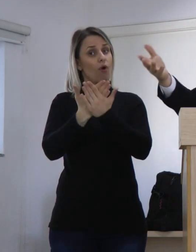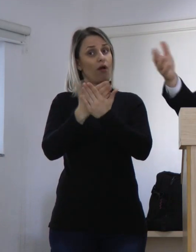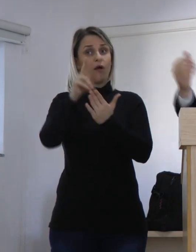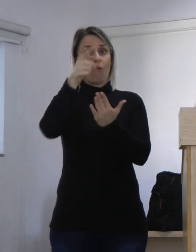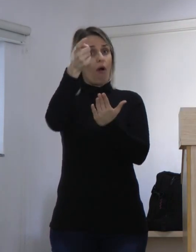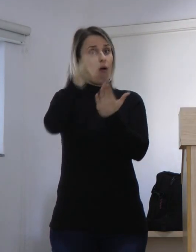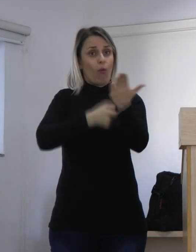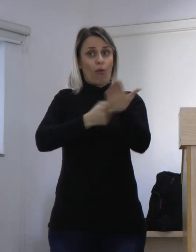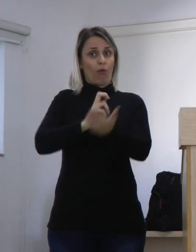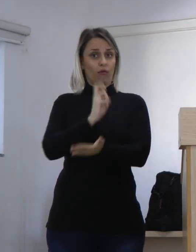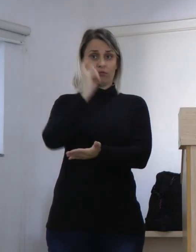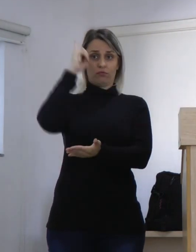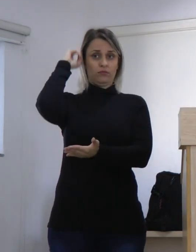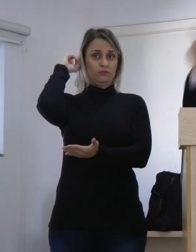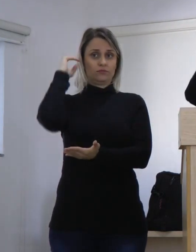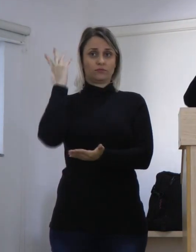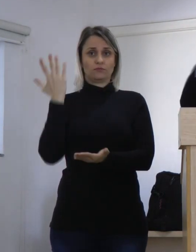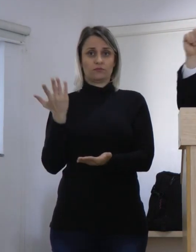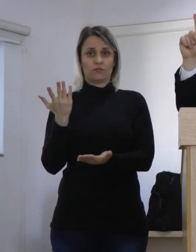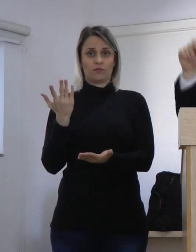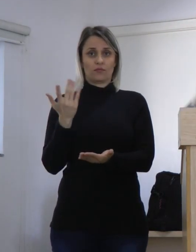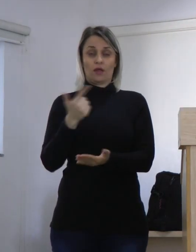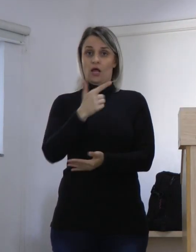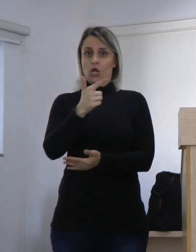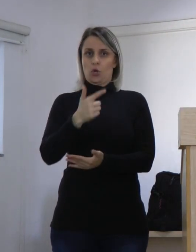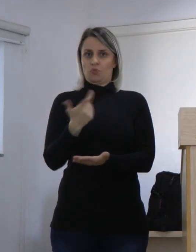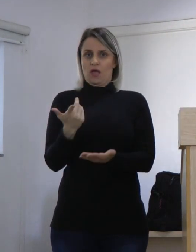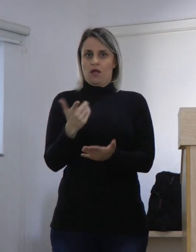um vestibular, e não tem fraude.